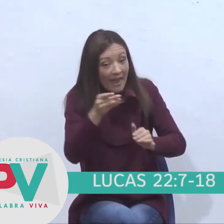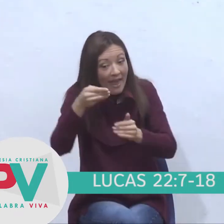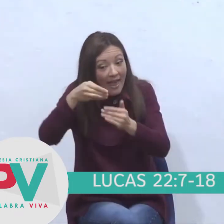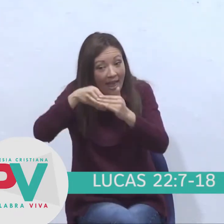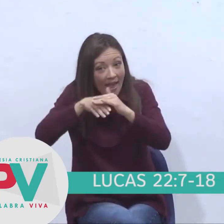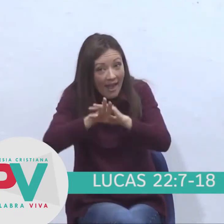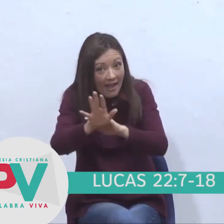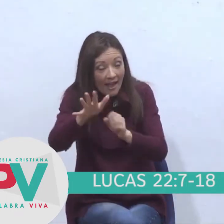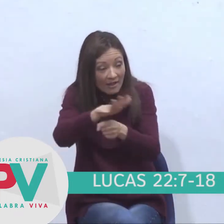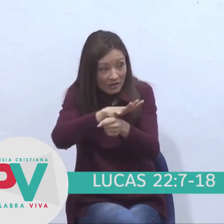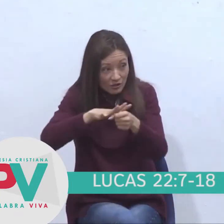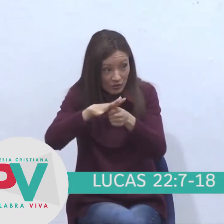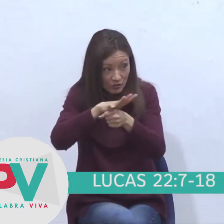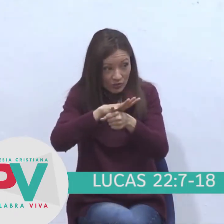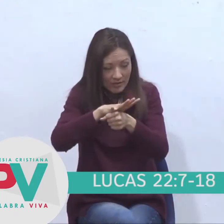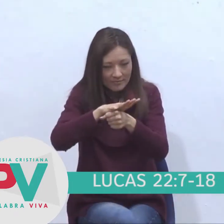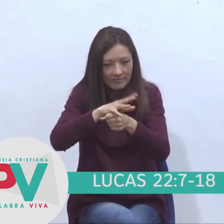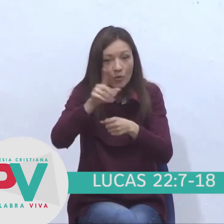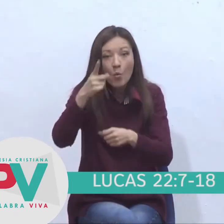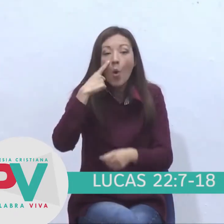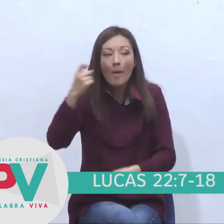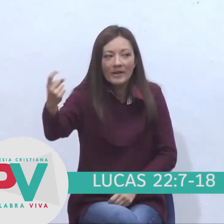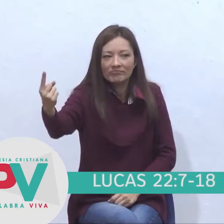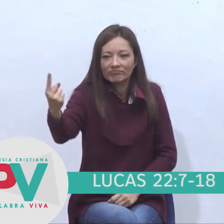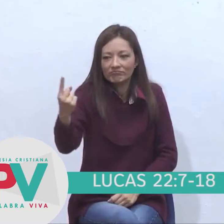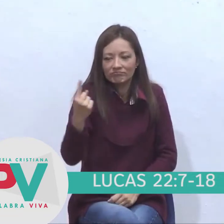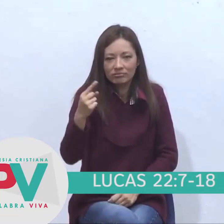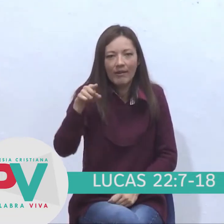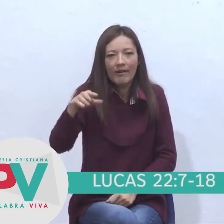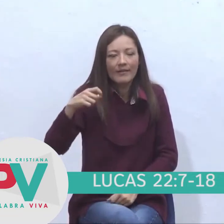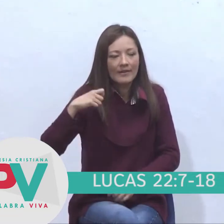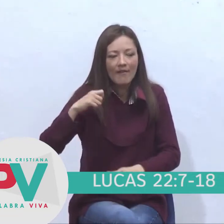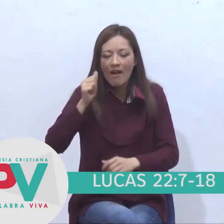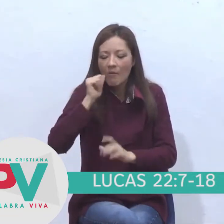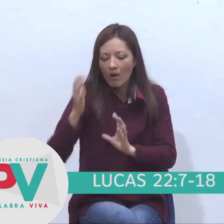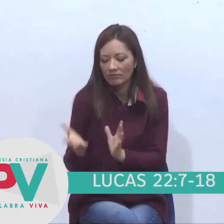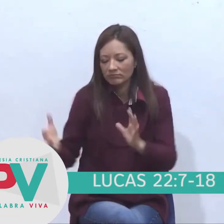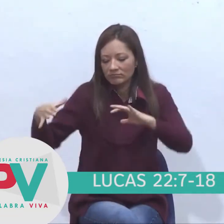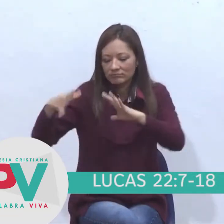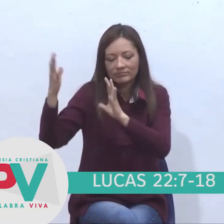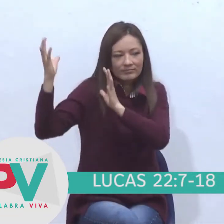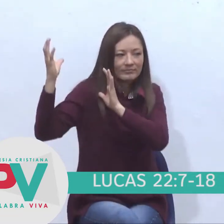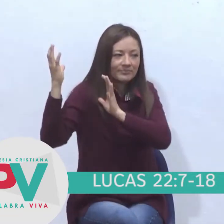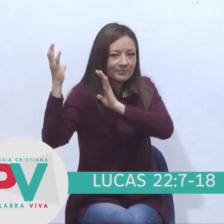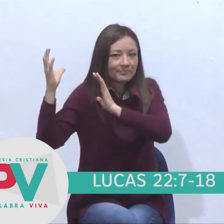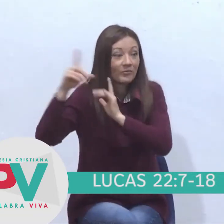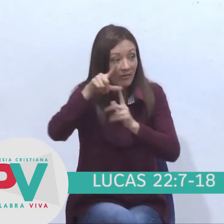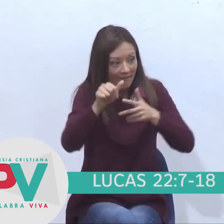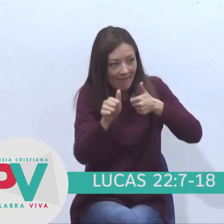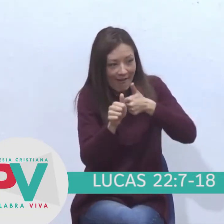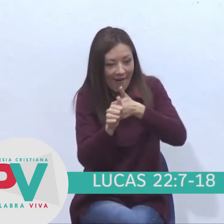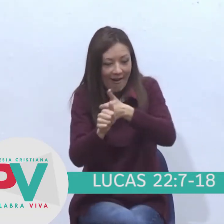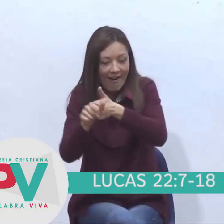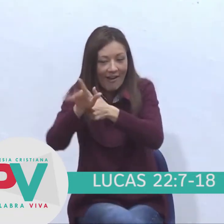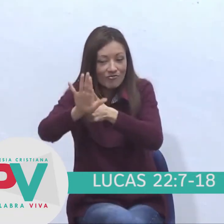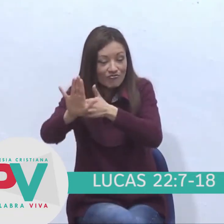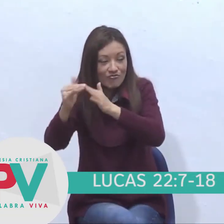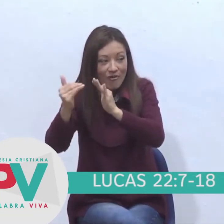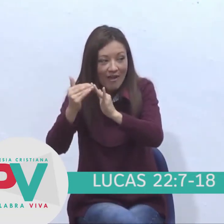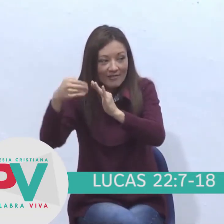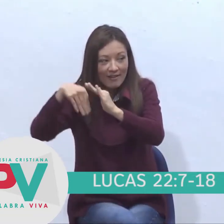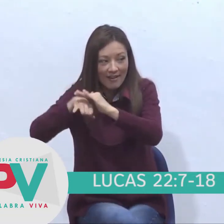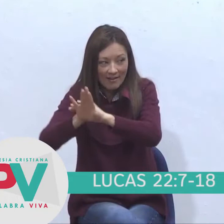entrar en la ciudad os saldrá al encuentro un hombre que lleva un cántaro de agua. Seguidle hasta la casa donde